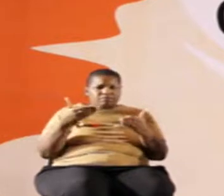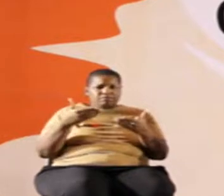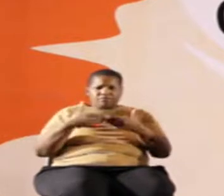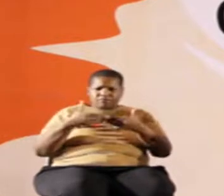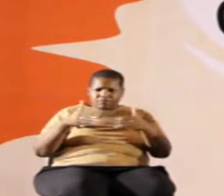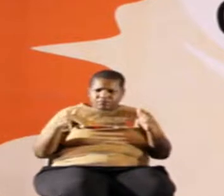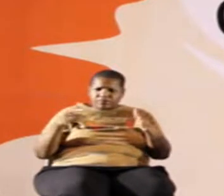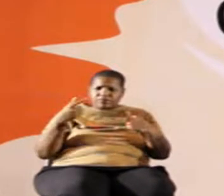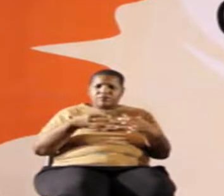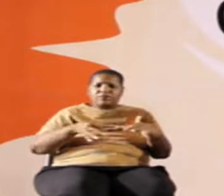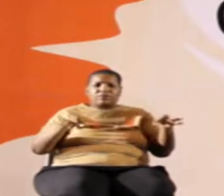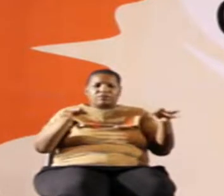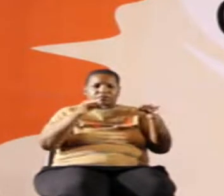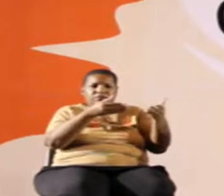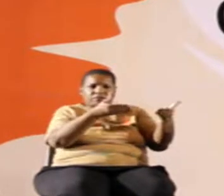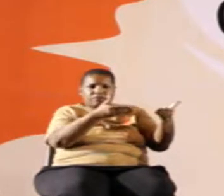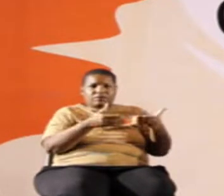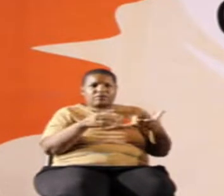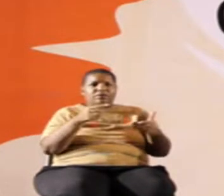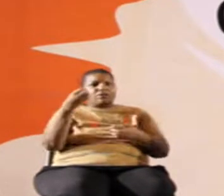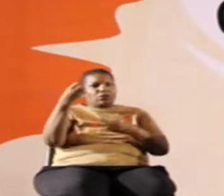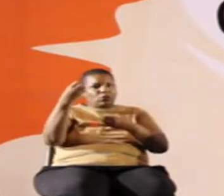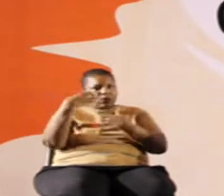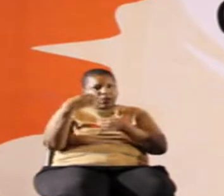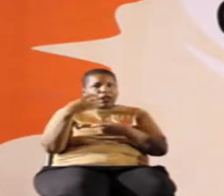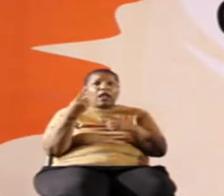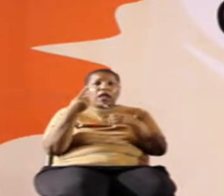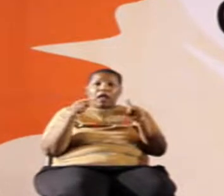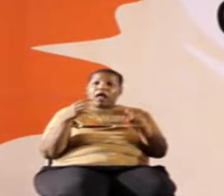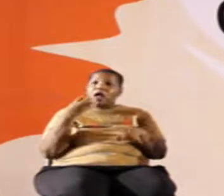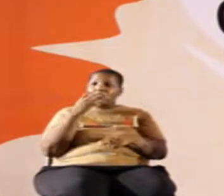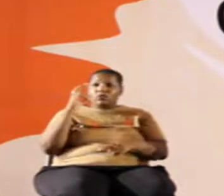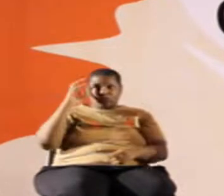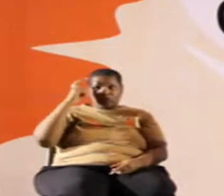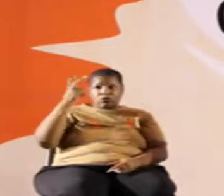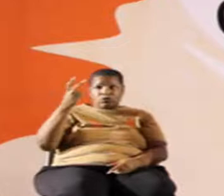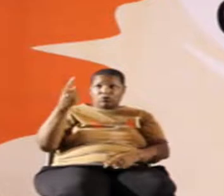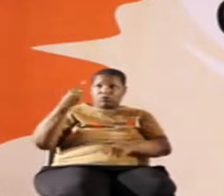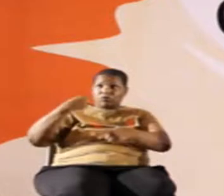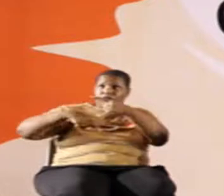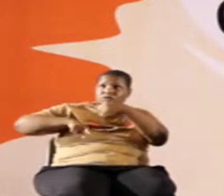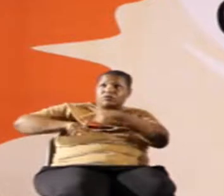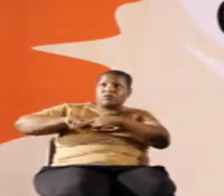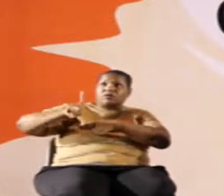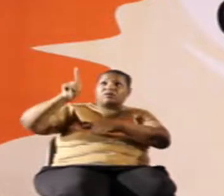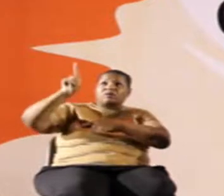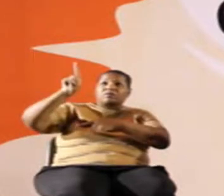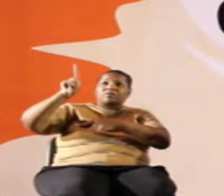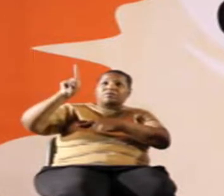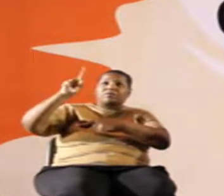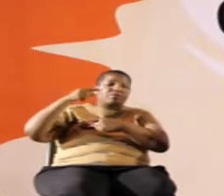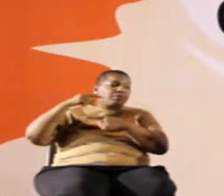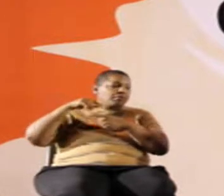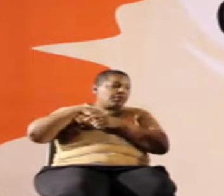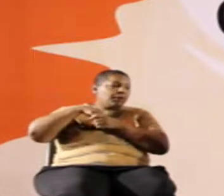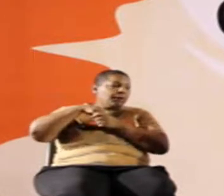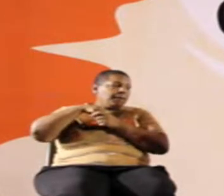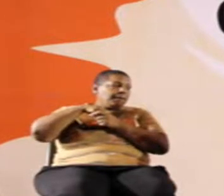nos presentear com seus ensinamentos. A música é elemento cultural que transcende...